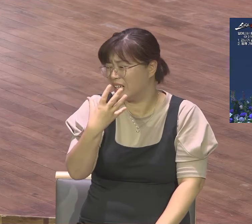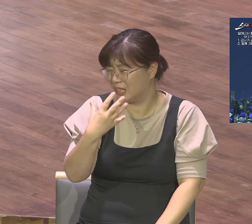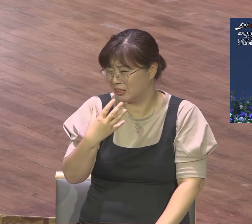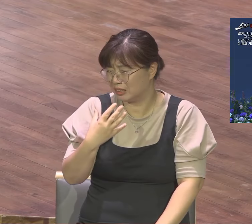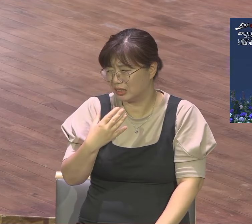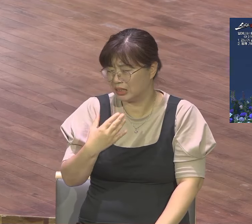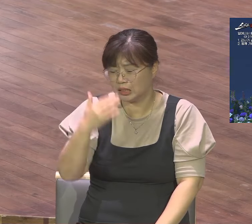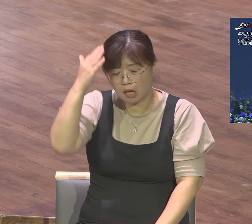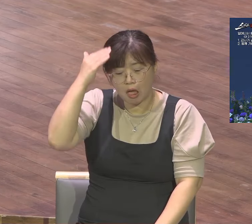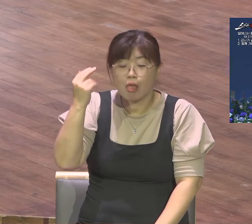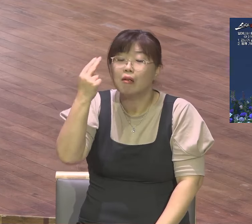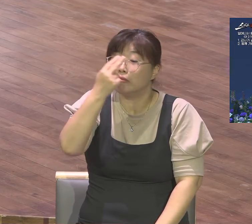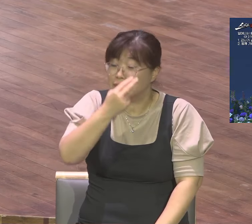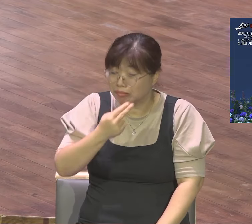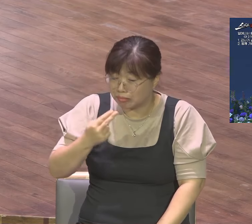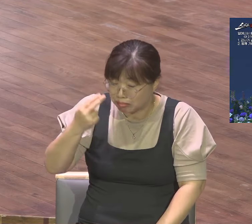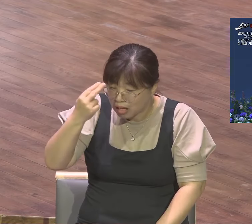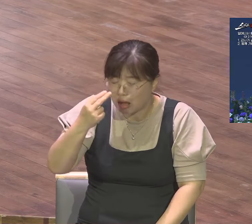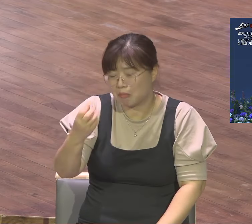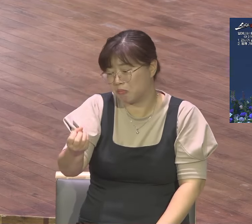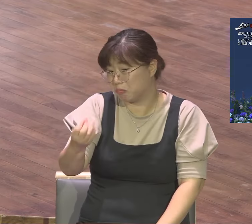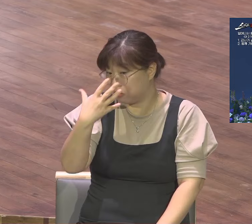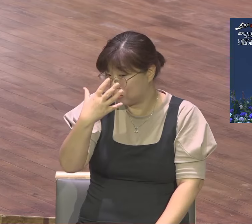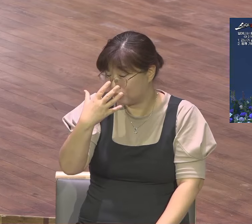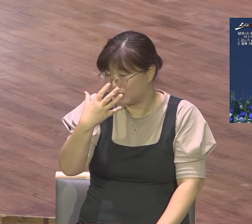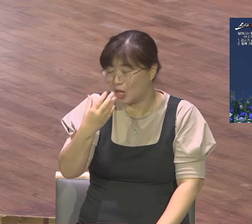자신의 피부가 검지만